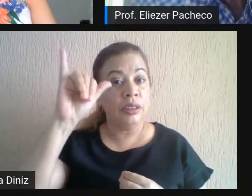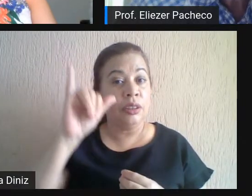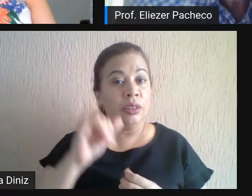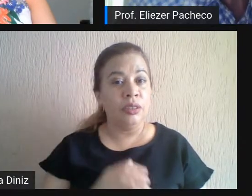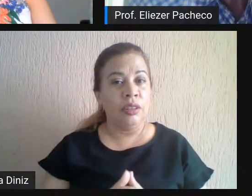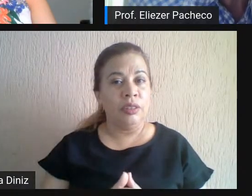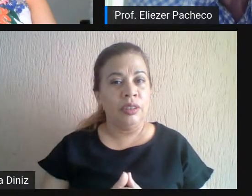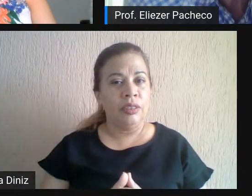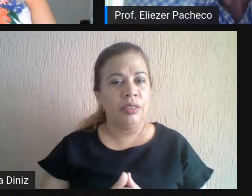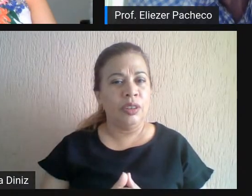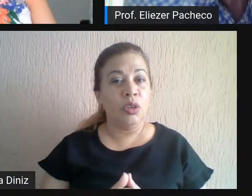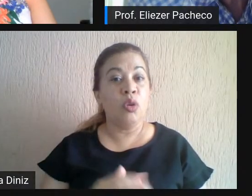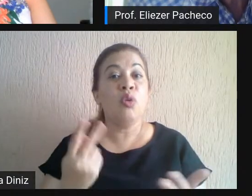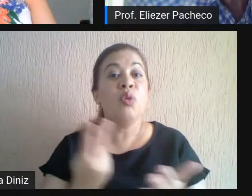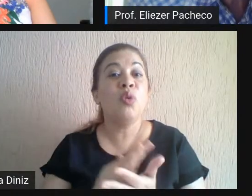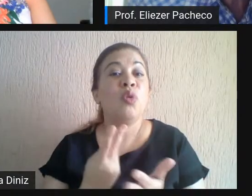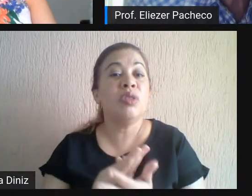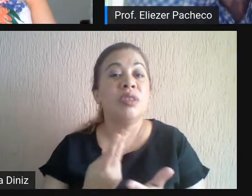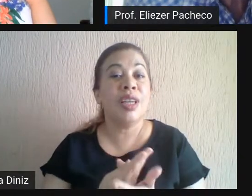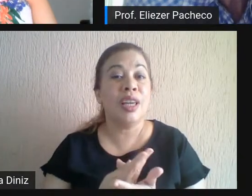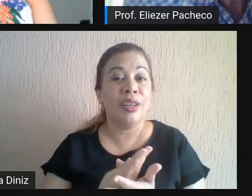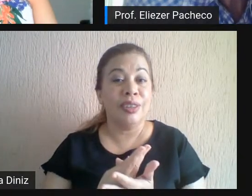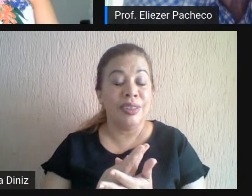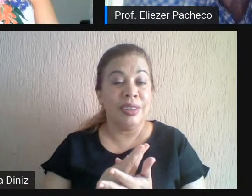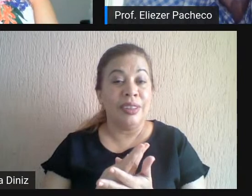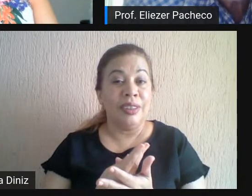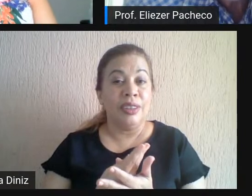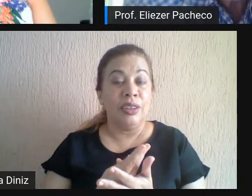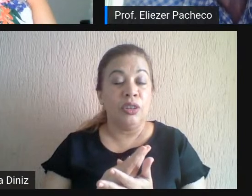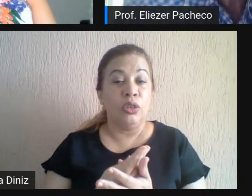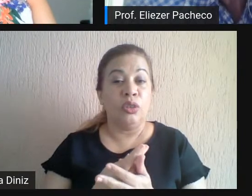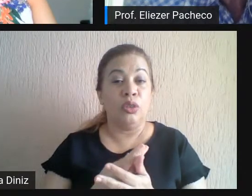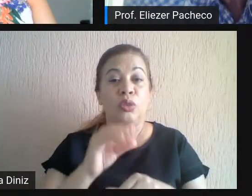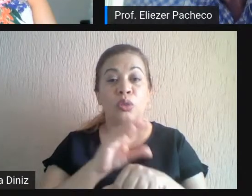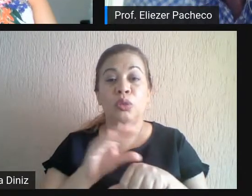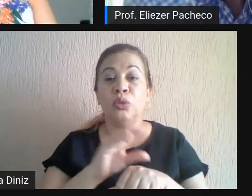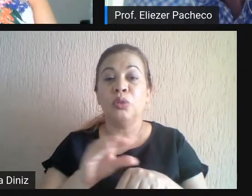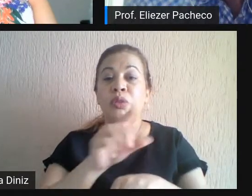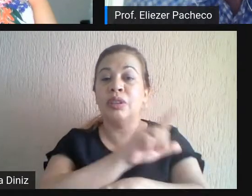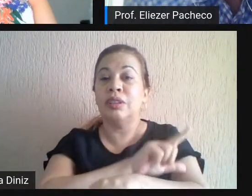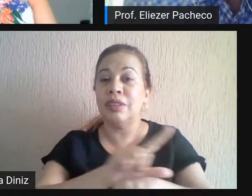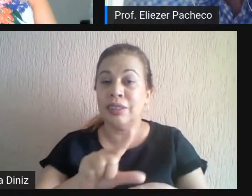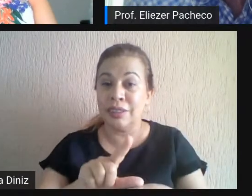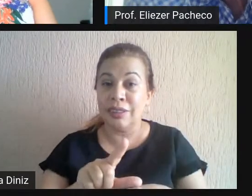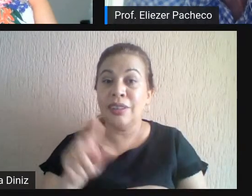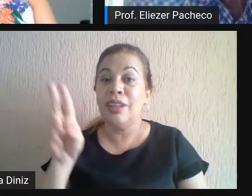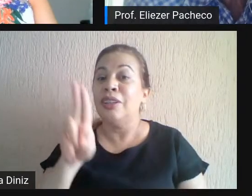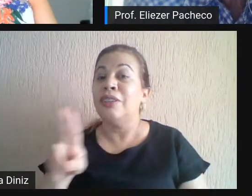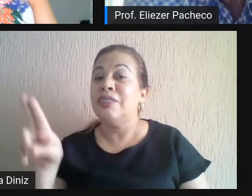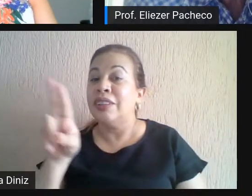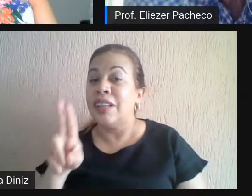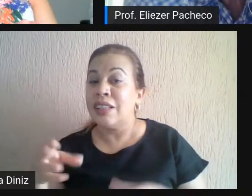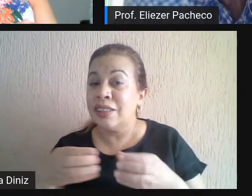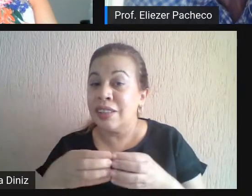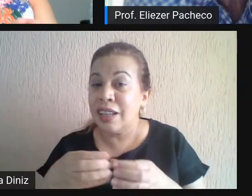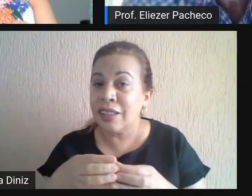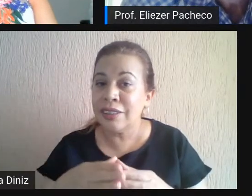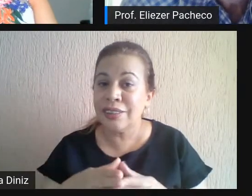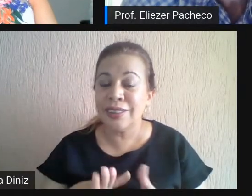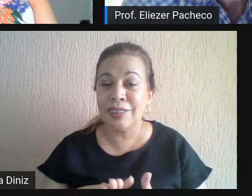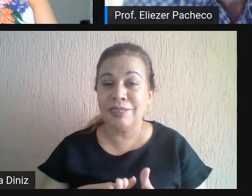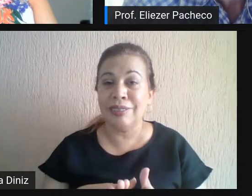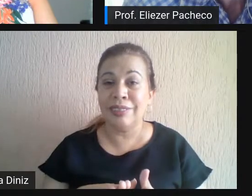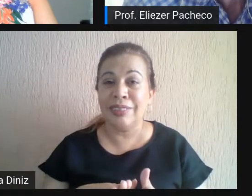os equívocos da licenciatura na Universidade Clássica? que, de um modo geral, pessoal, são